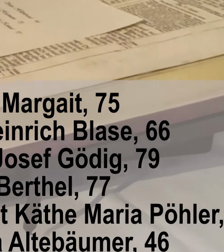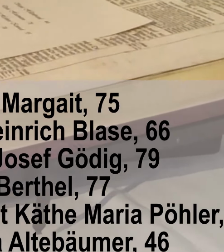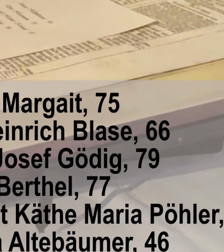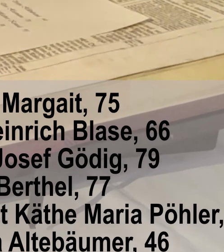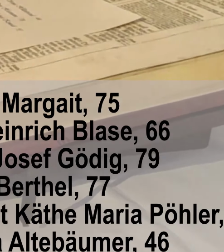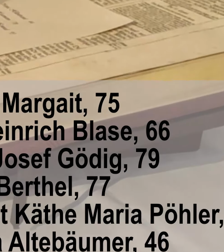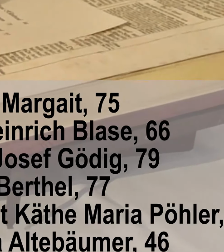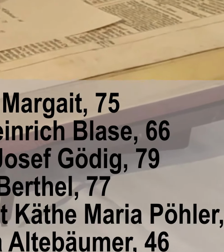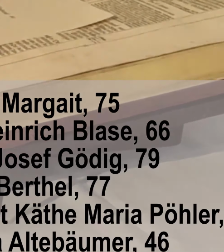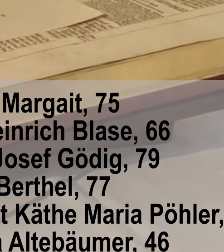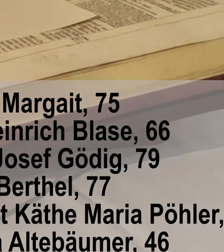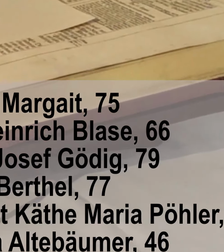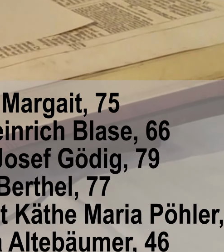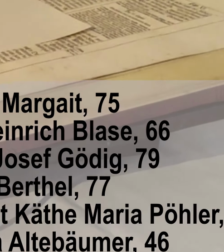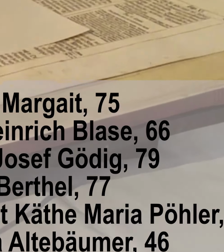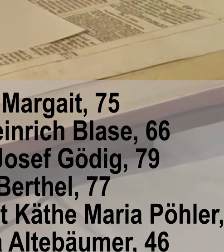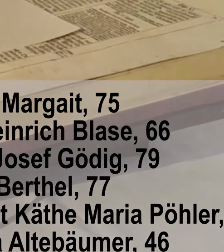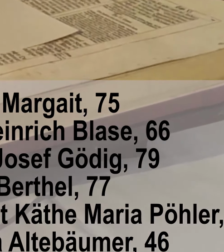79 Jahre.